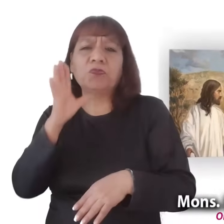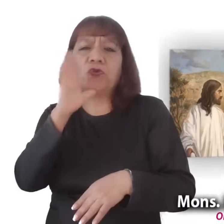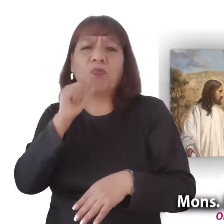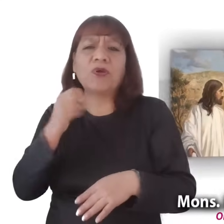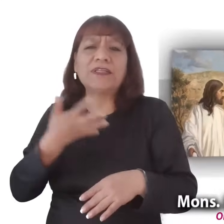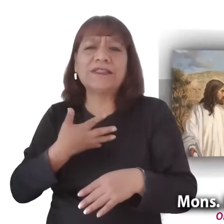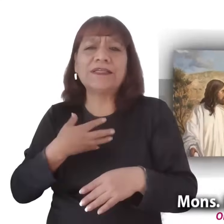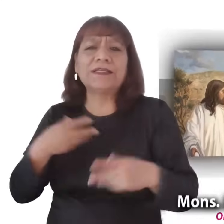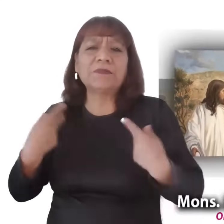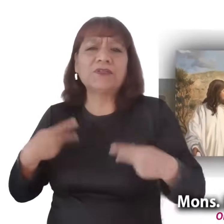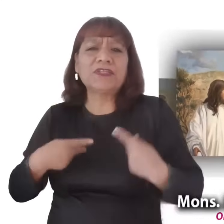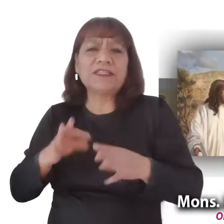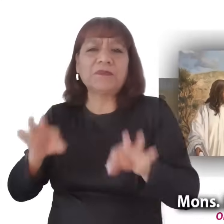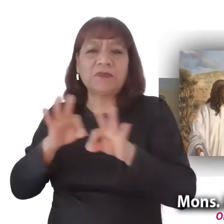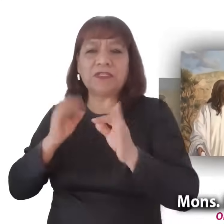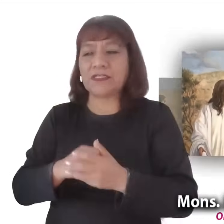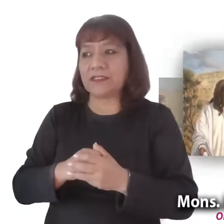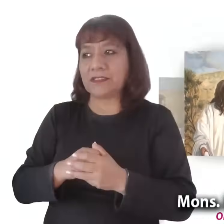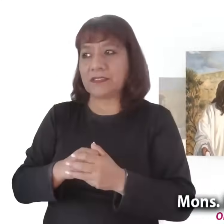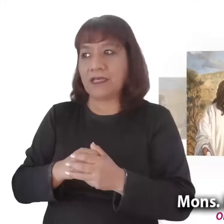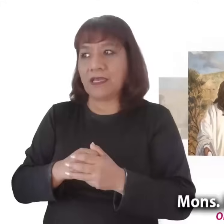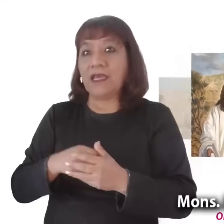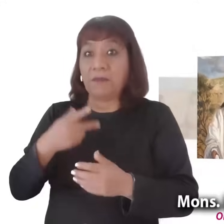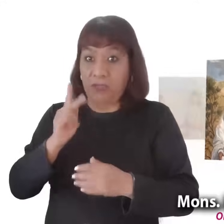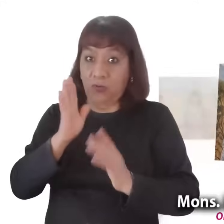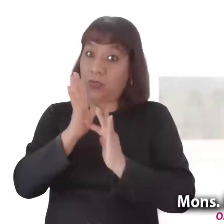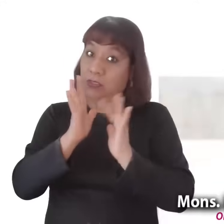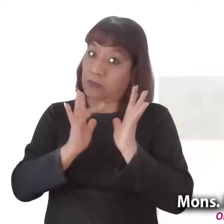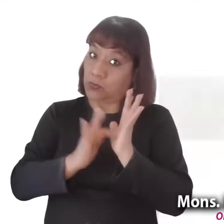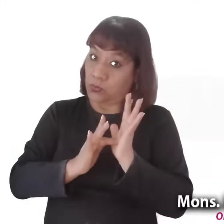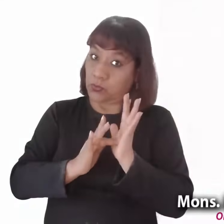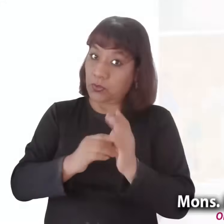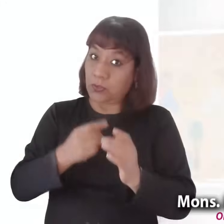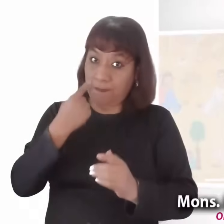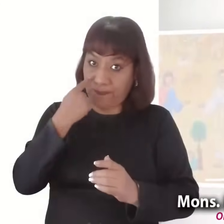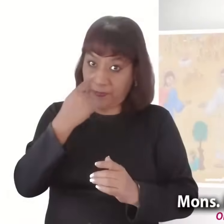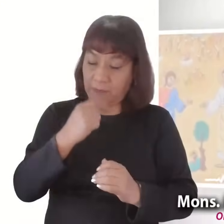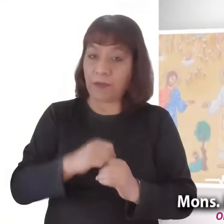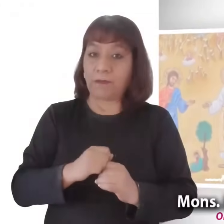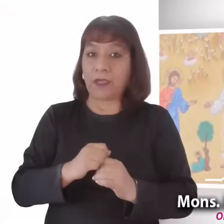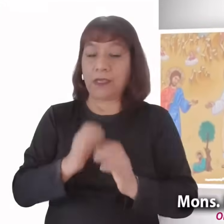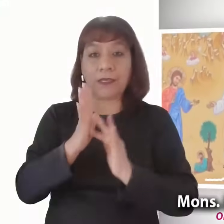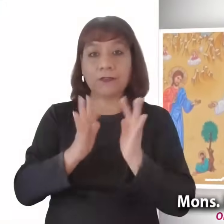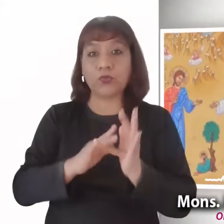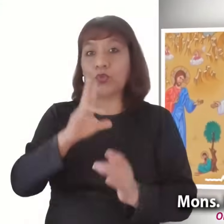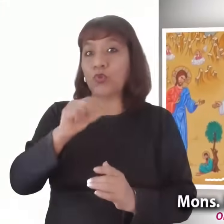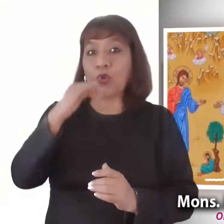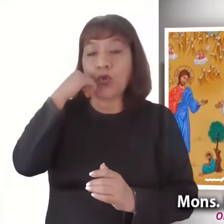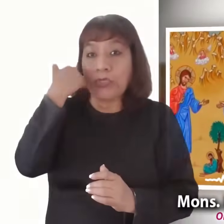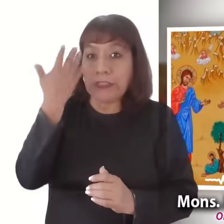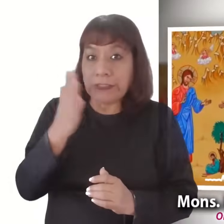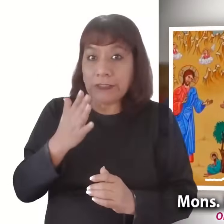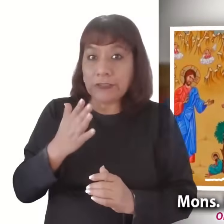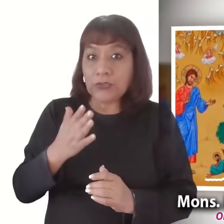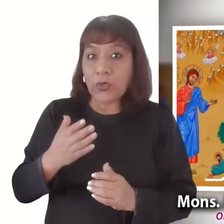Jesús. No quiso pertenecer a las clases dominantes, sacerdotales o